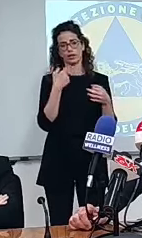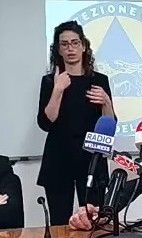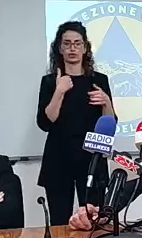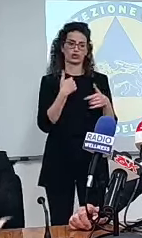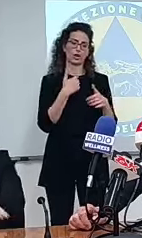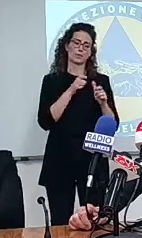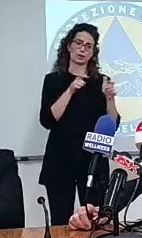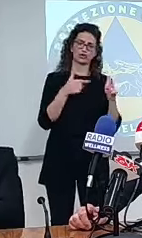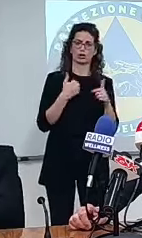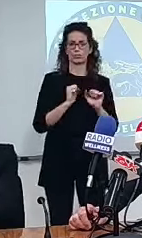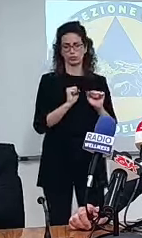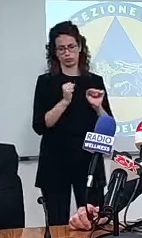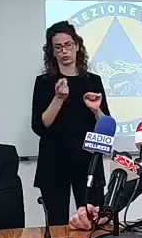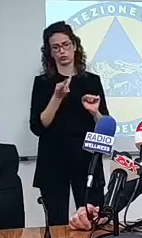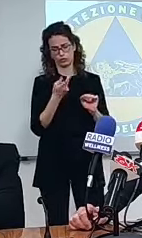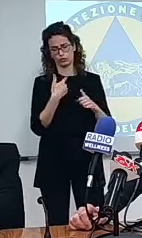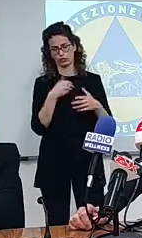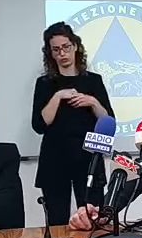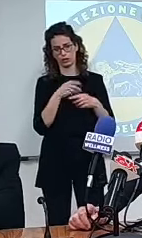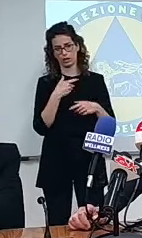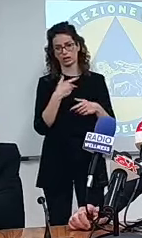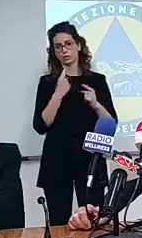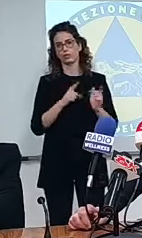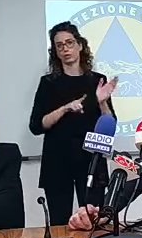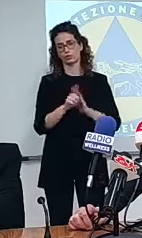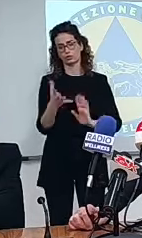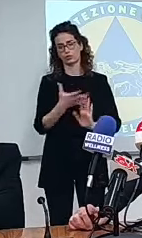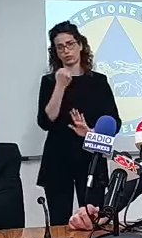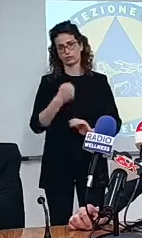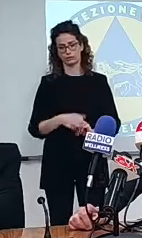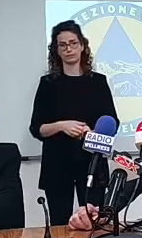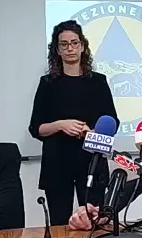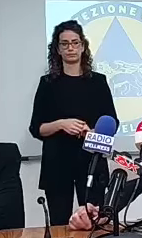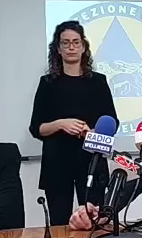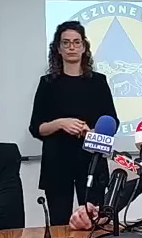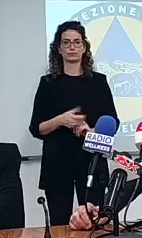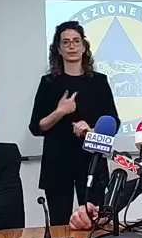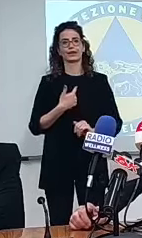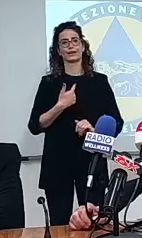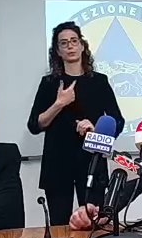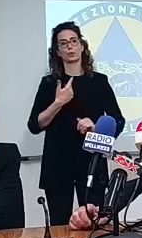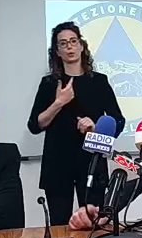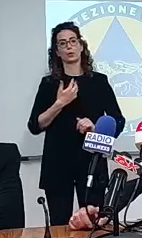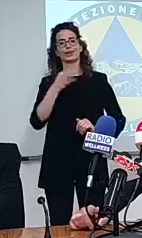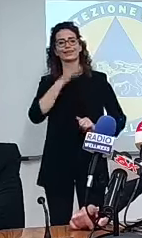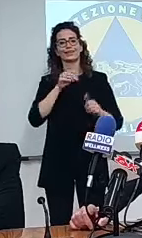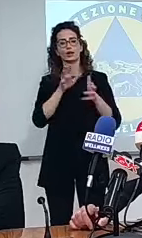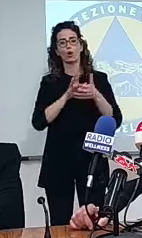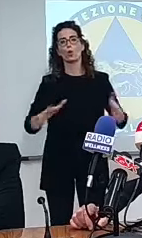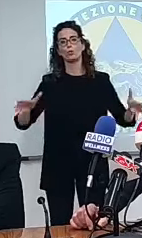che all'opposizione, troveranno assolutamente una soluzione nell'interesse della comunità.